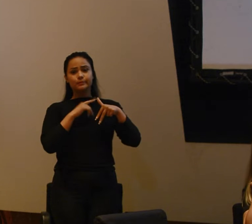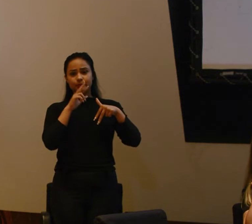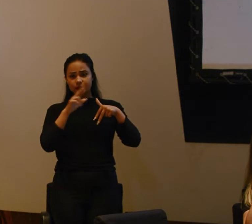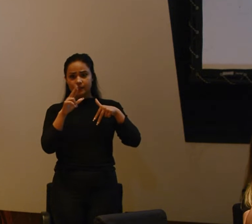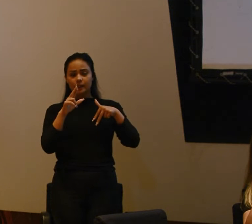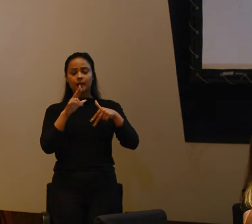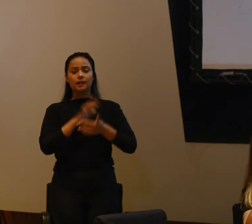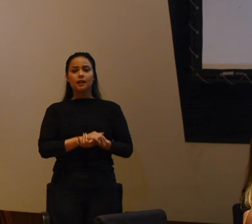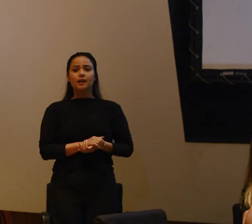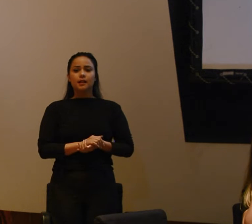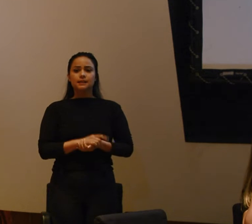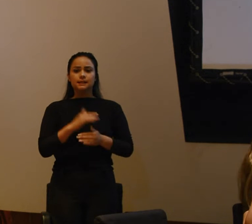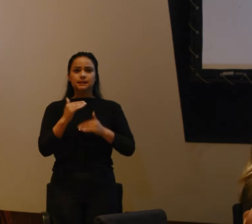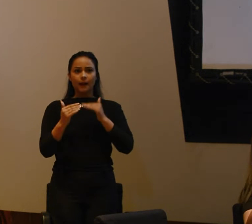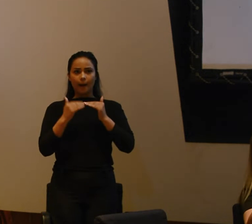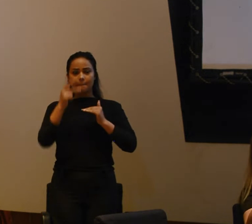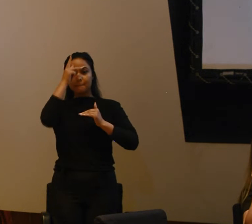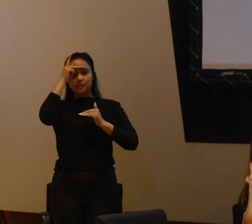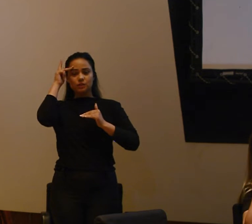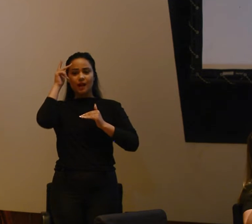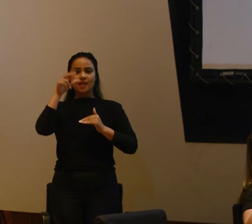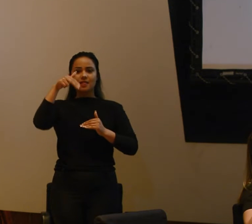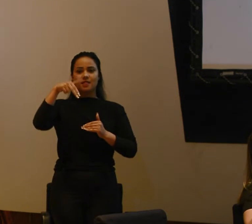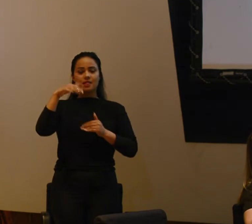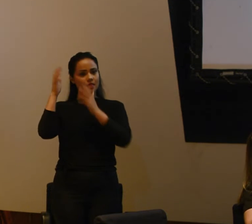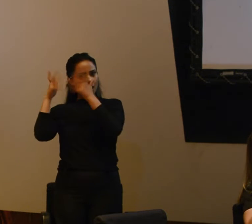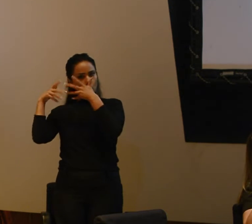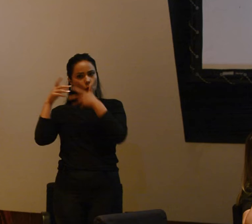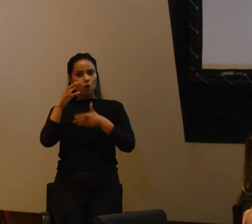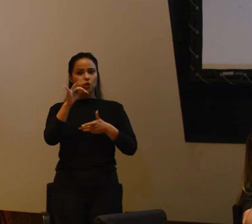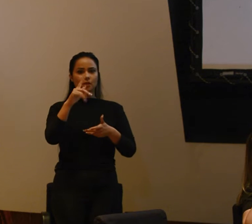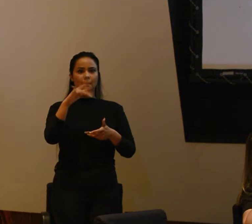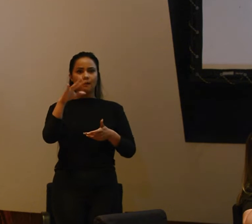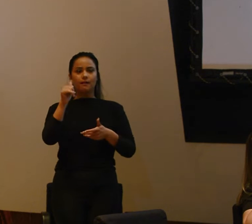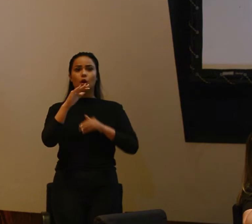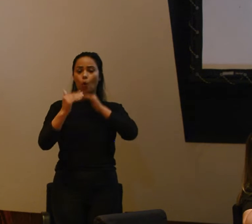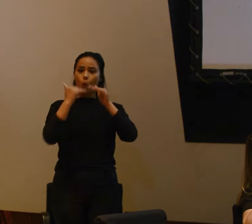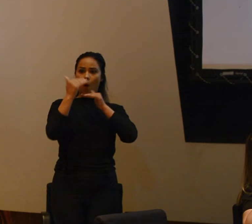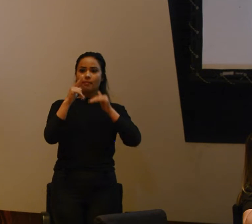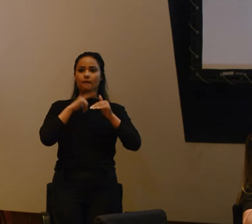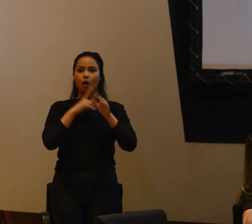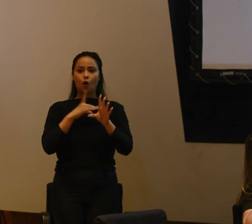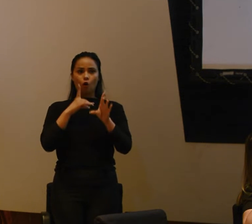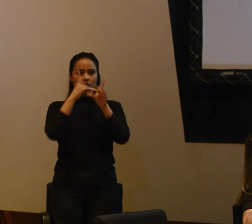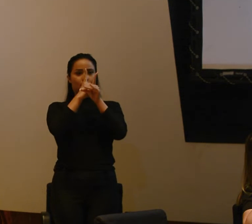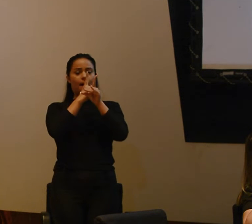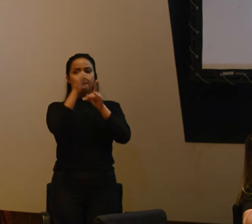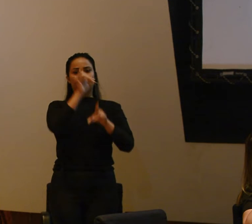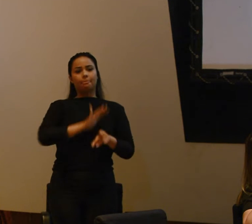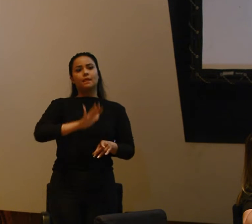de forma como as pessoas neurotípicas. Quando vamos para os achados na questão